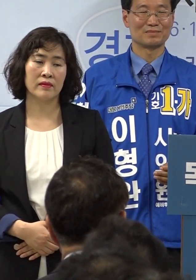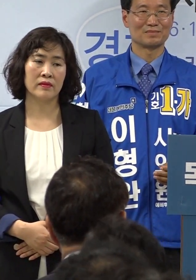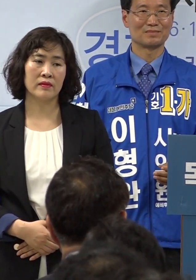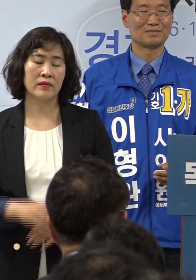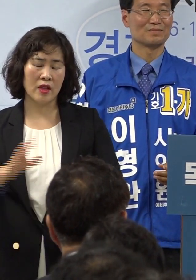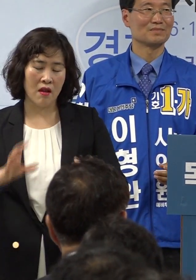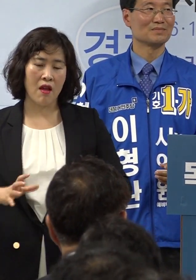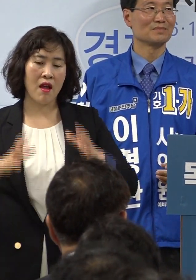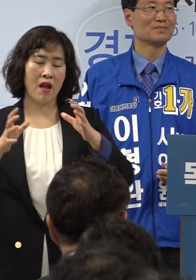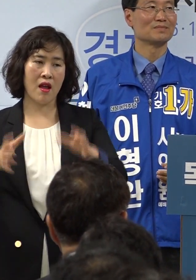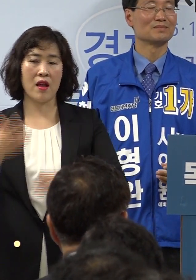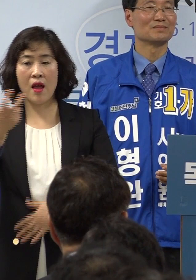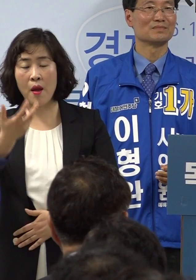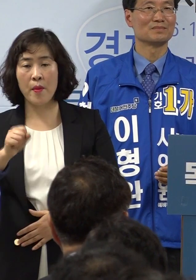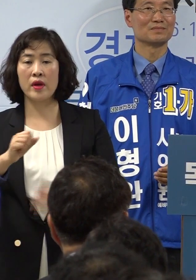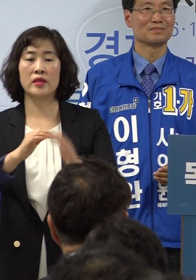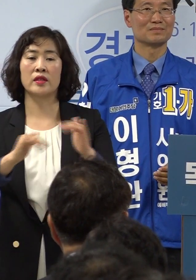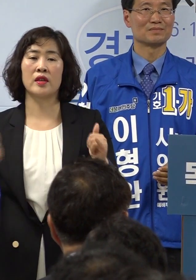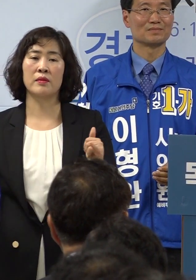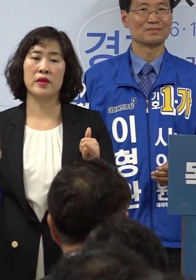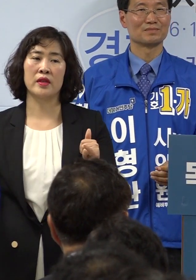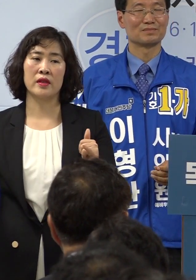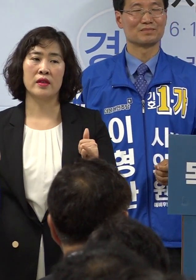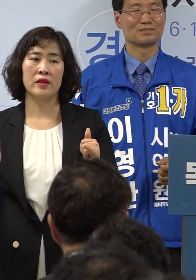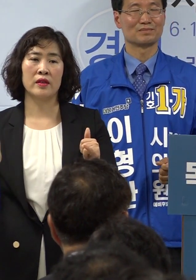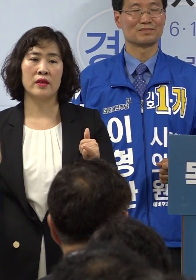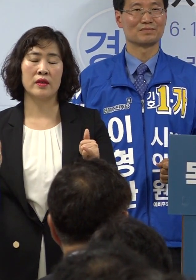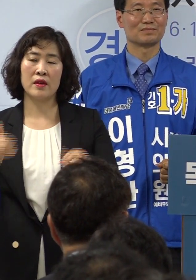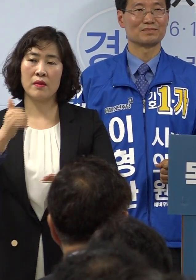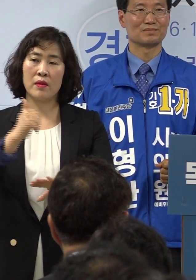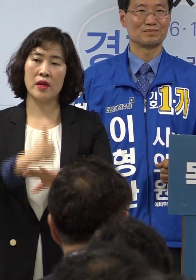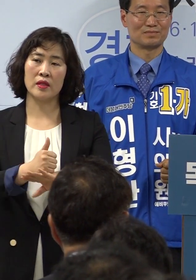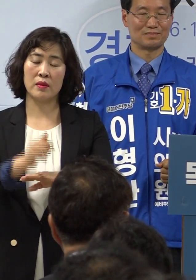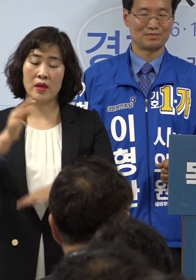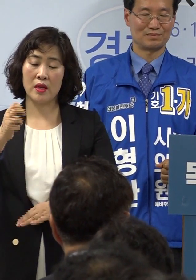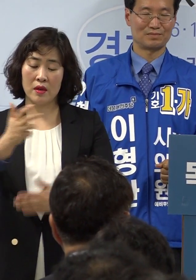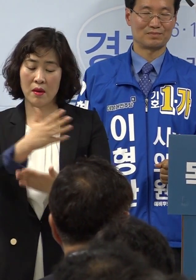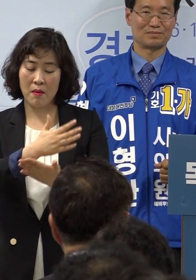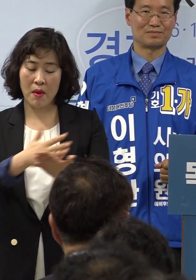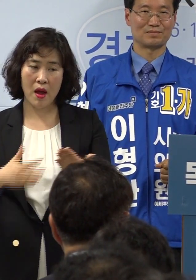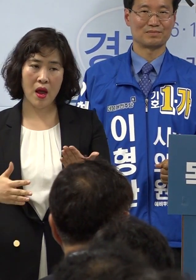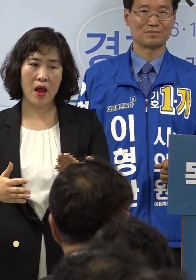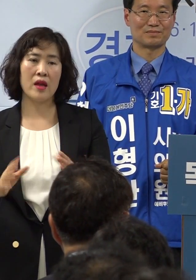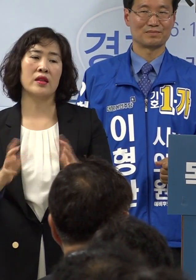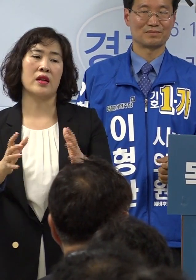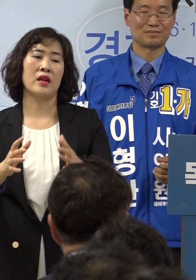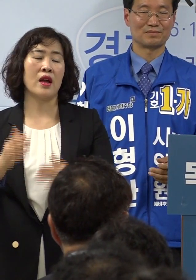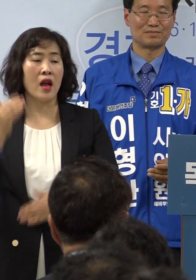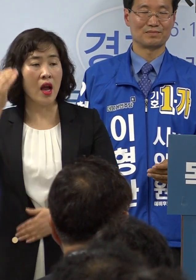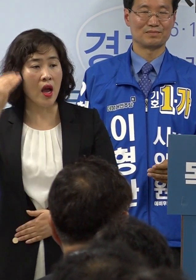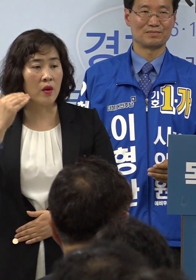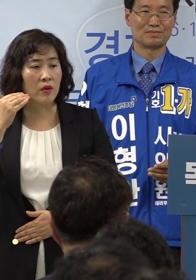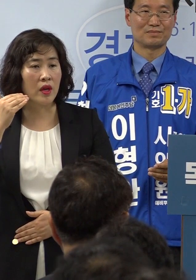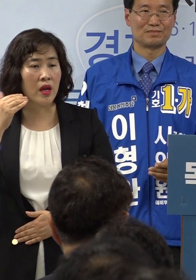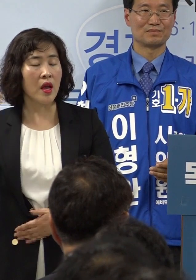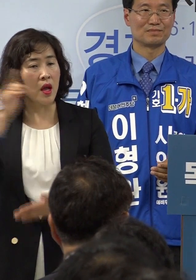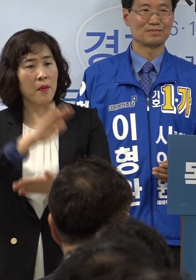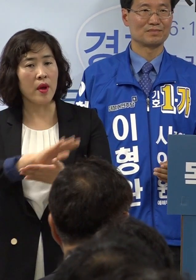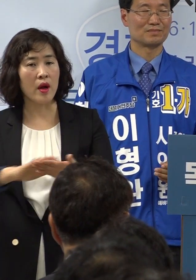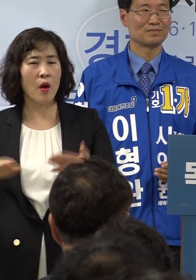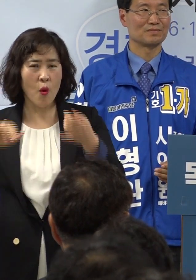전 세계 70억 인구가 이렇게 마지막 분단 국가 한반도에 평화